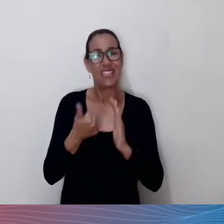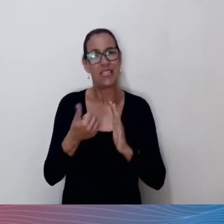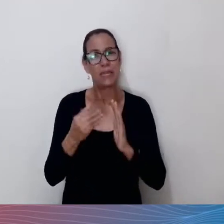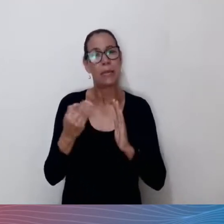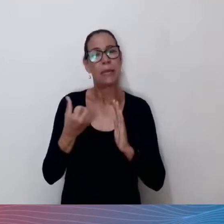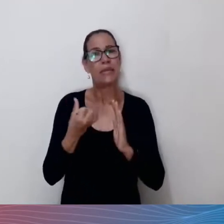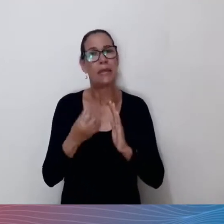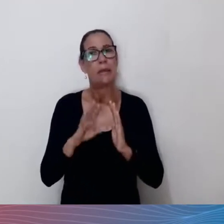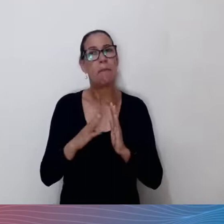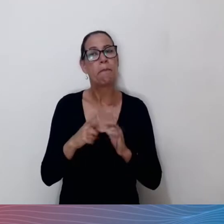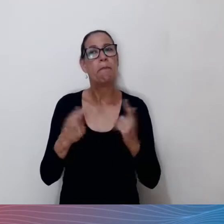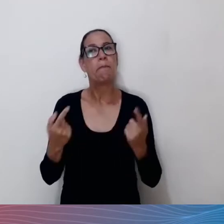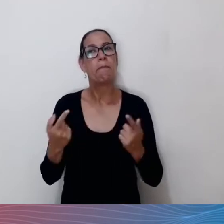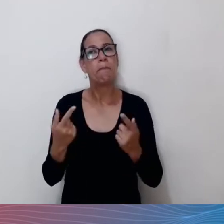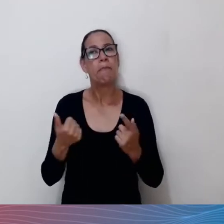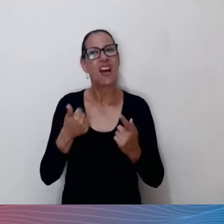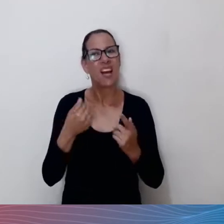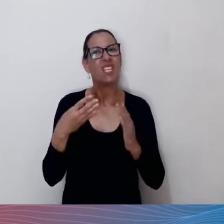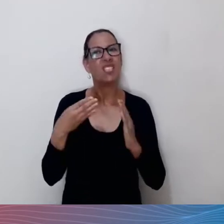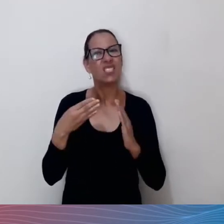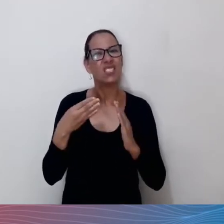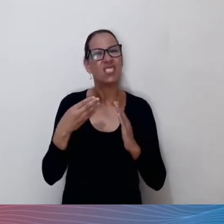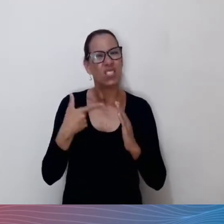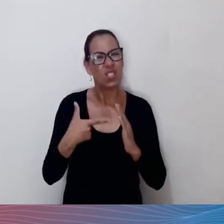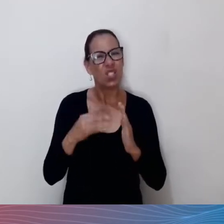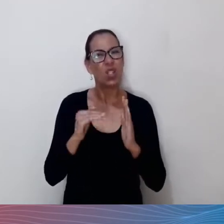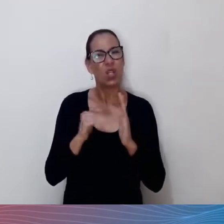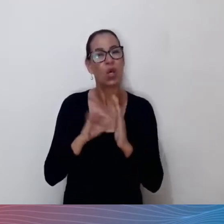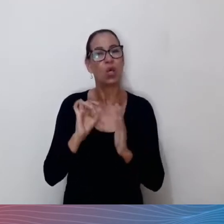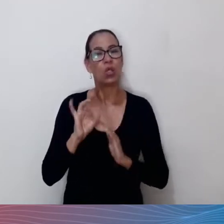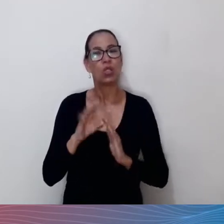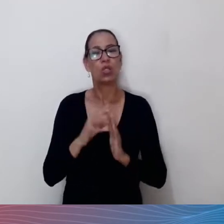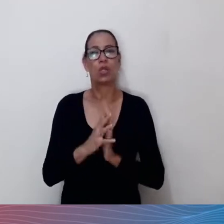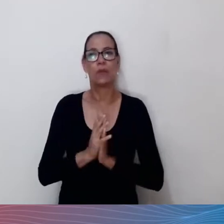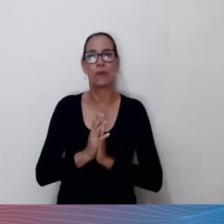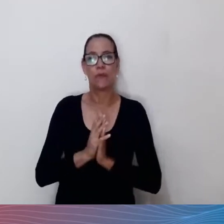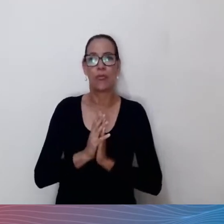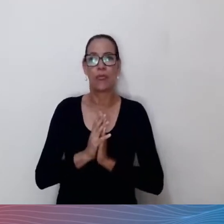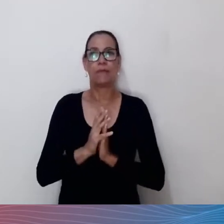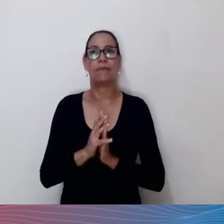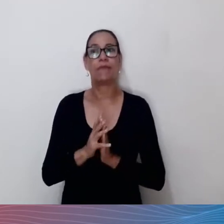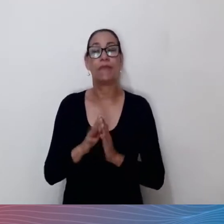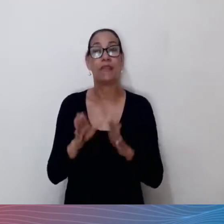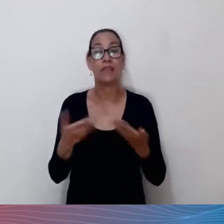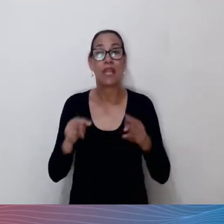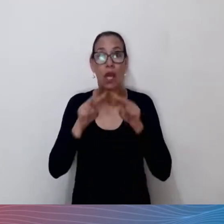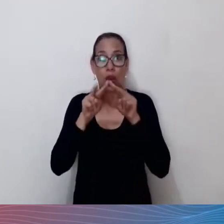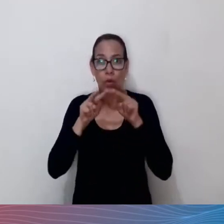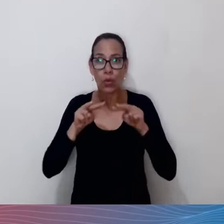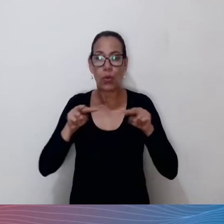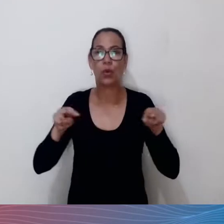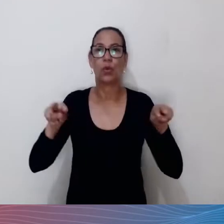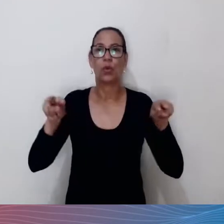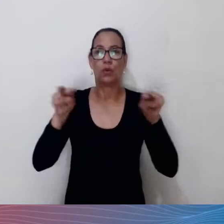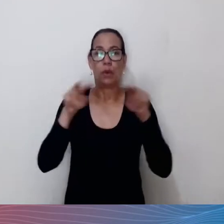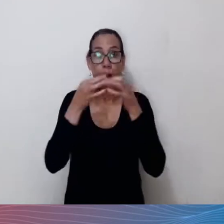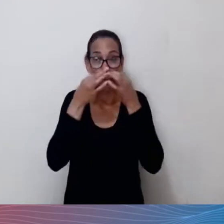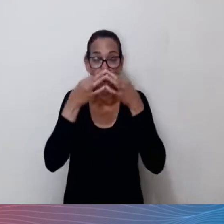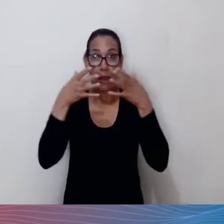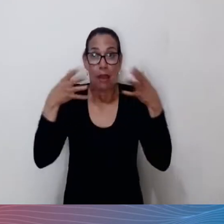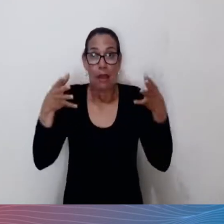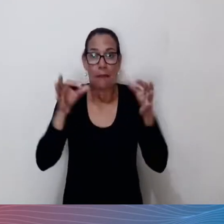né? Vamos lá, versículo 12. Com vistas ao aperfeiçoamento